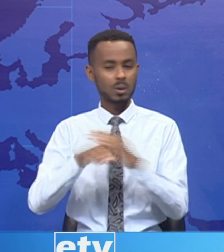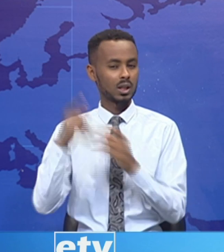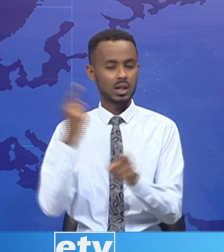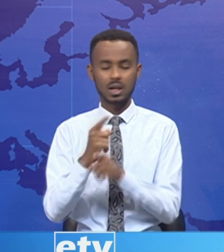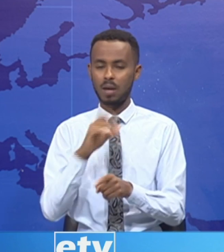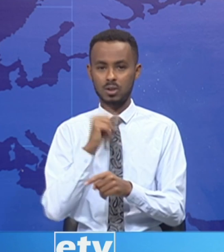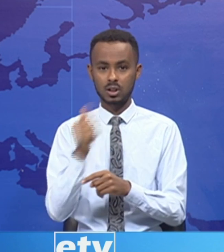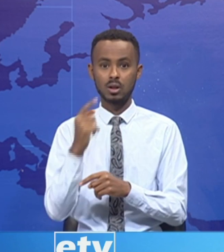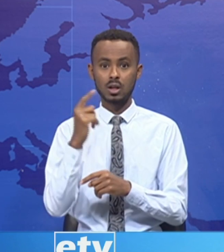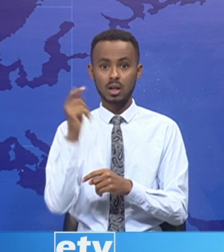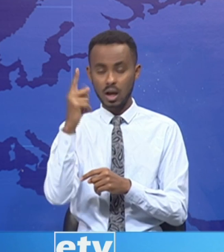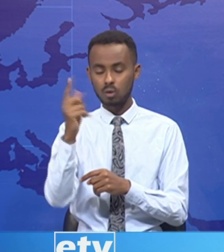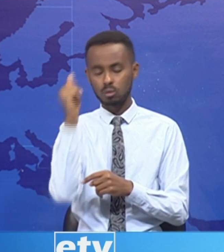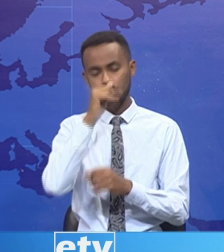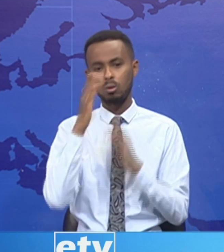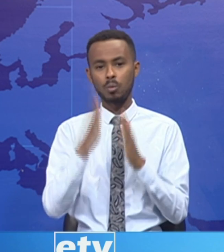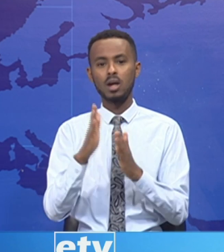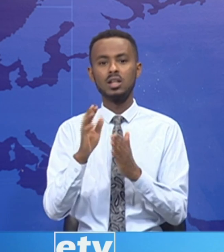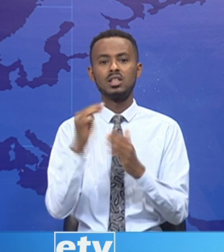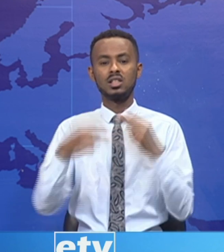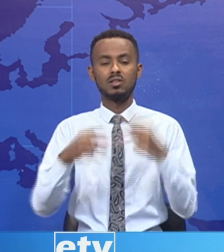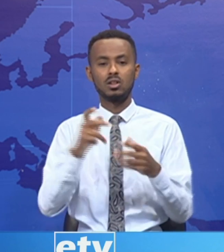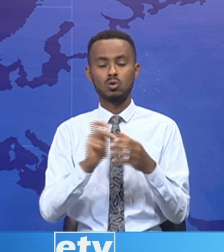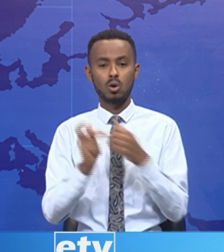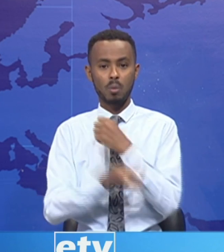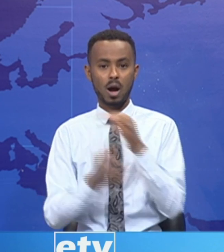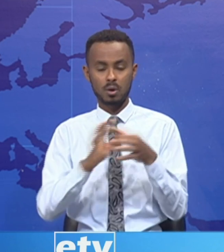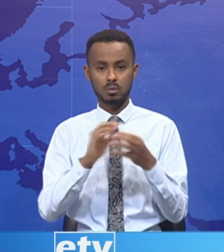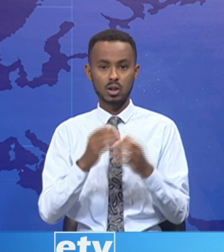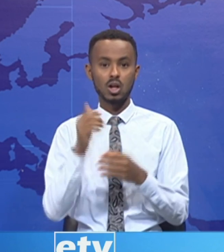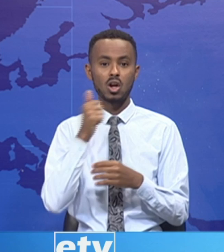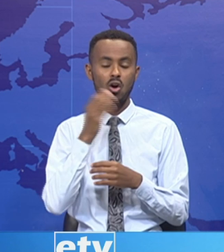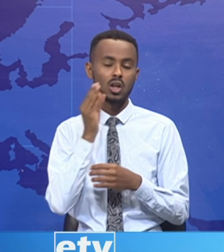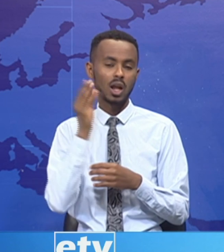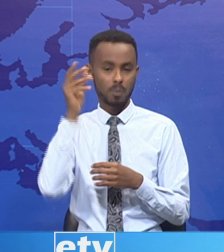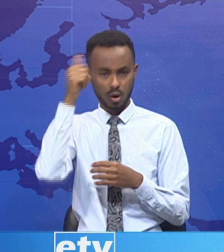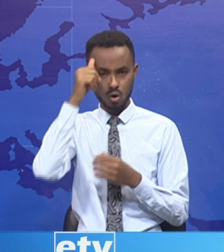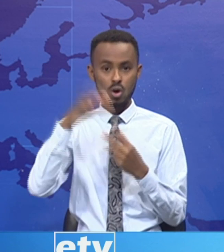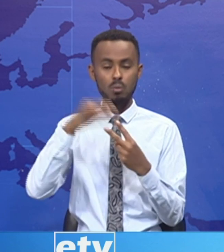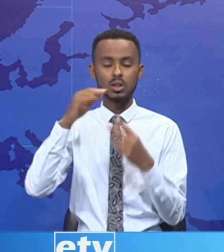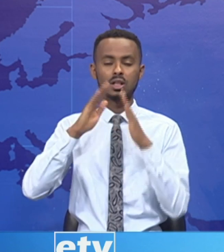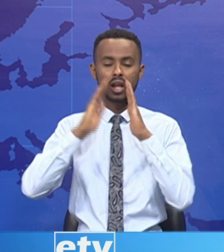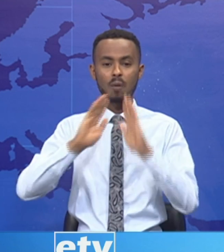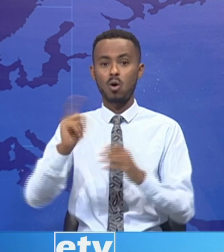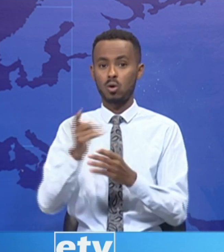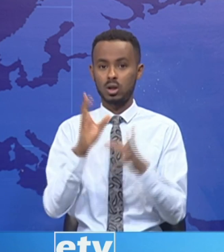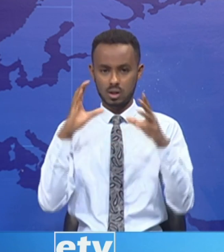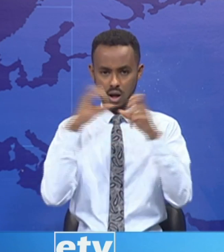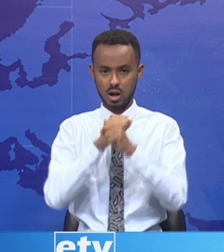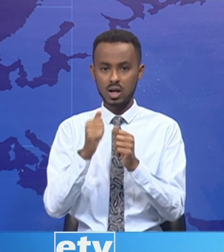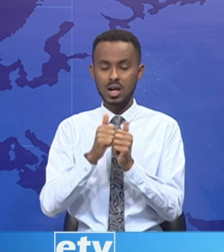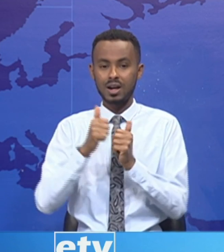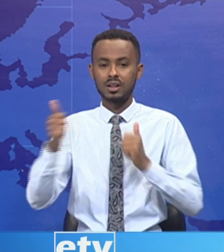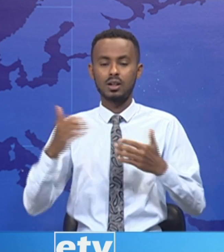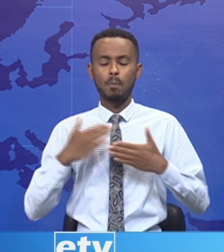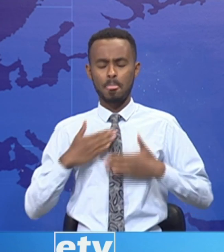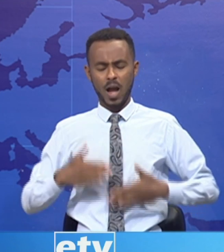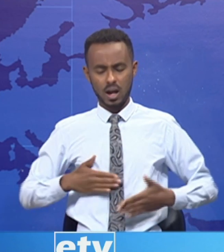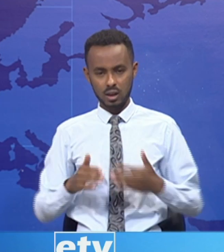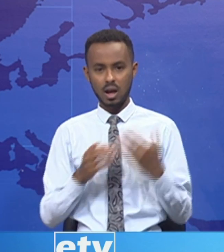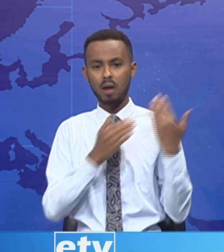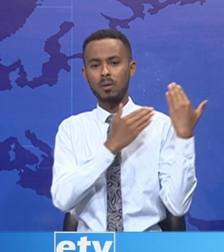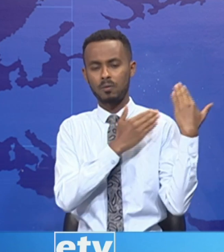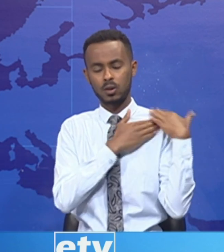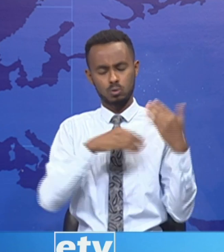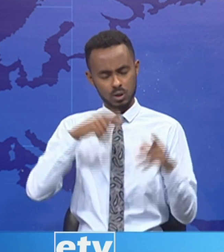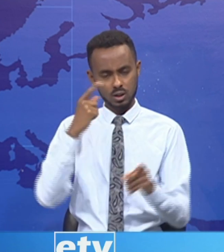አይመስለኝም። ያንደምታ ኢትዮጵያ ሲቪል ዲስኮር ማህበር መስራች ህይወት አለማየው ምርጫ ሰላማዊ ሆኖ እንዲጠናቀቅ ገለልተኛ አካላት ሚናቸውን